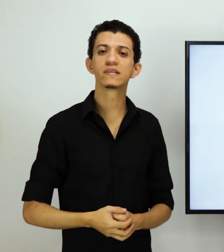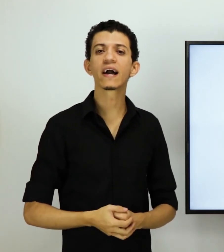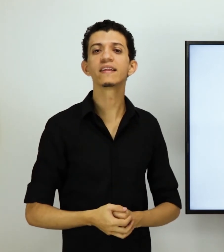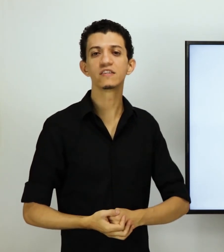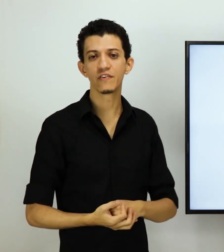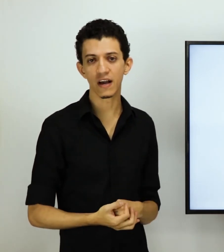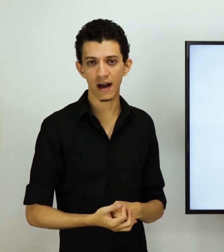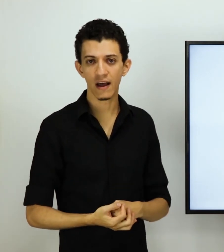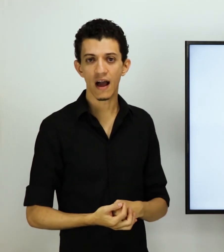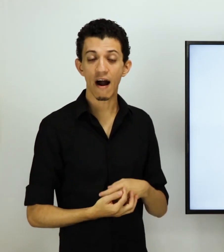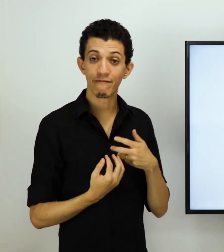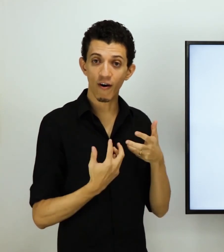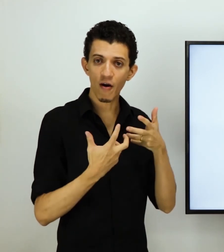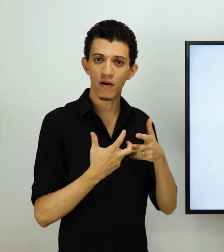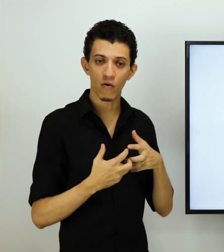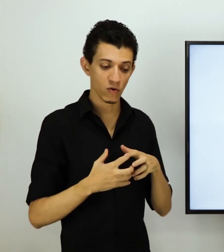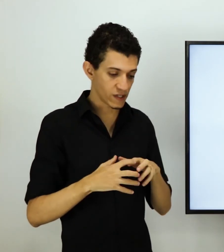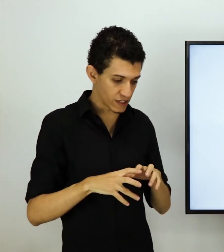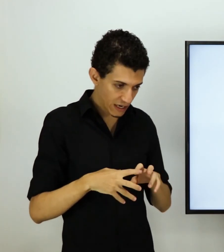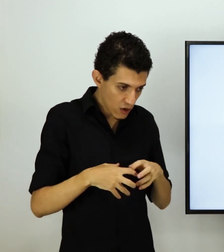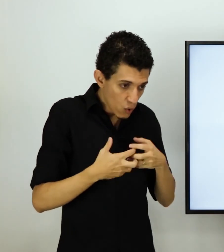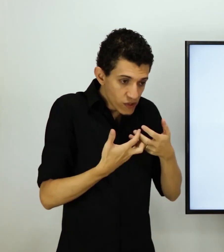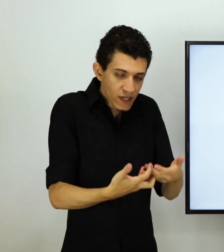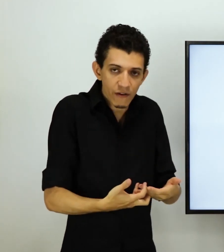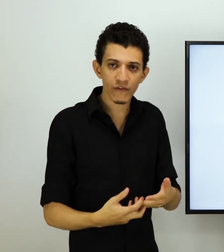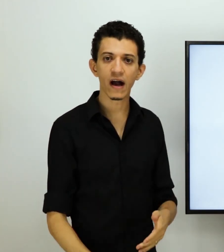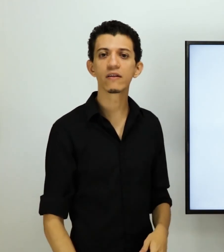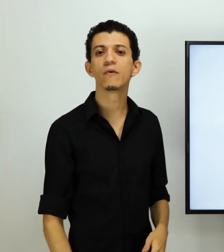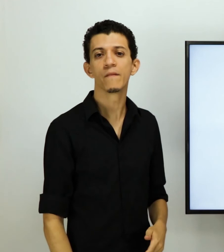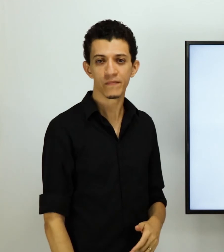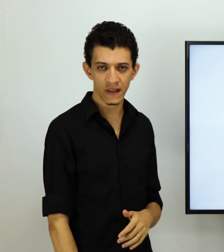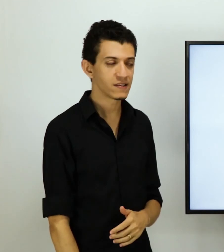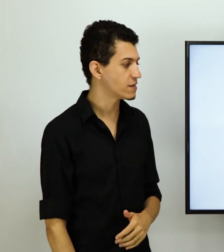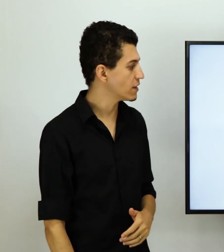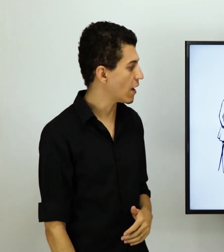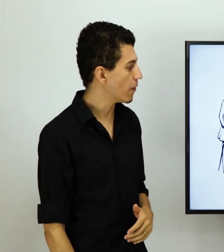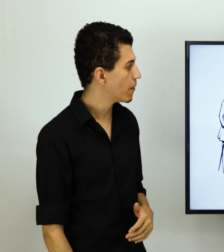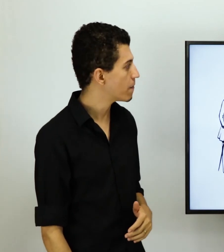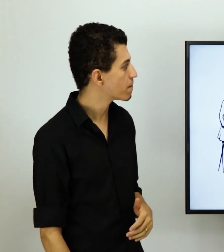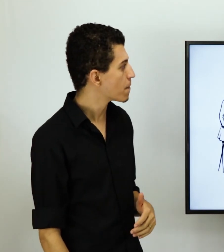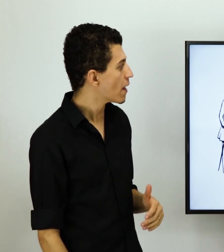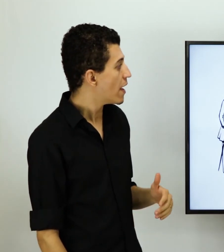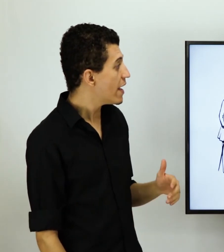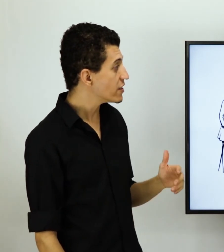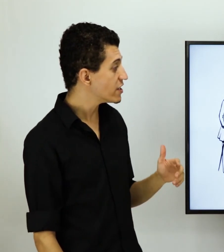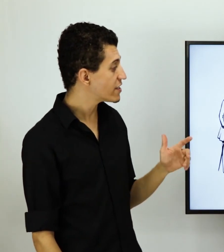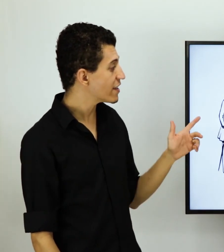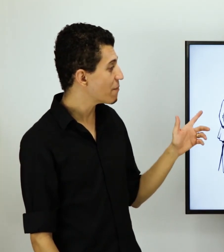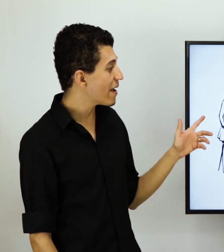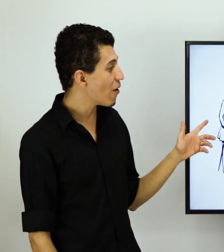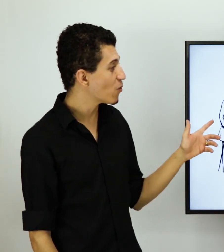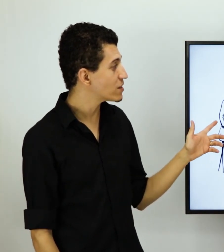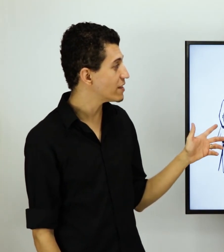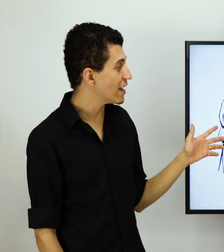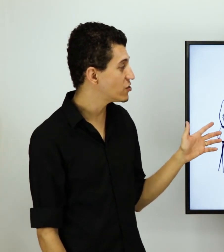consegue identificar a forma, ou seja, o significado desse sinal. E a gente tem também alguns sinais